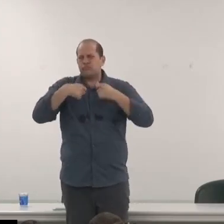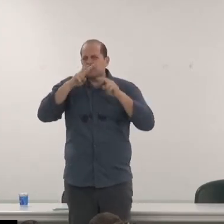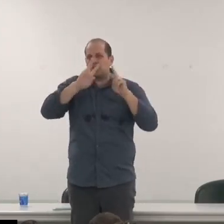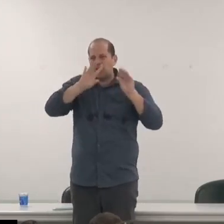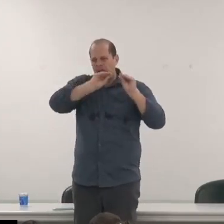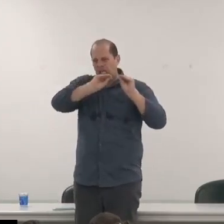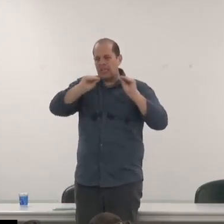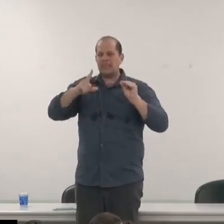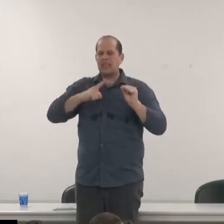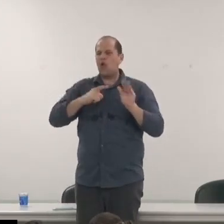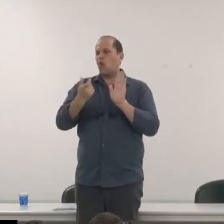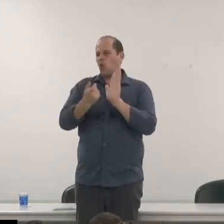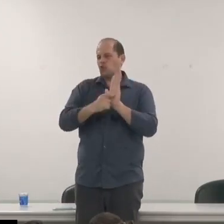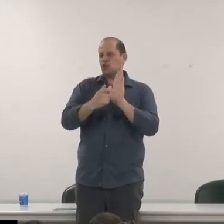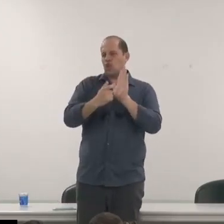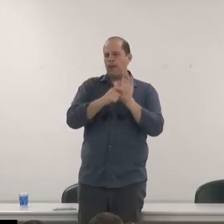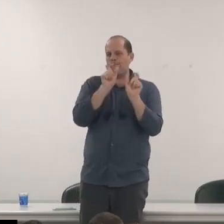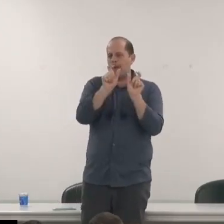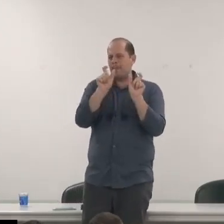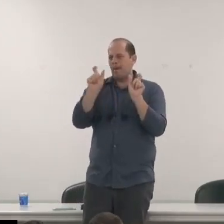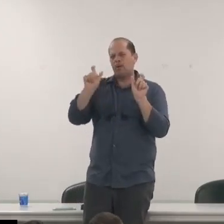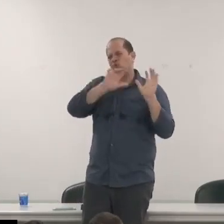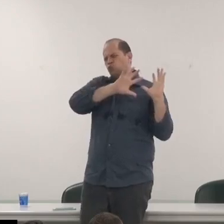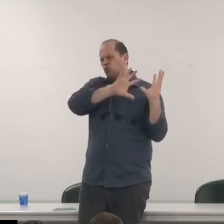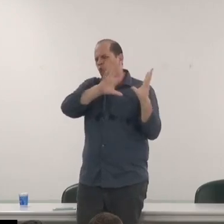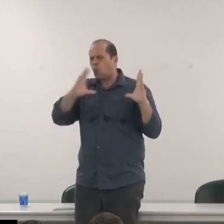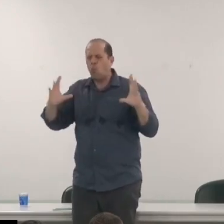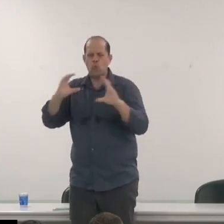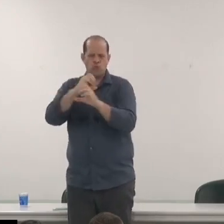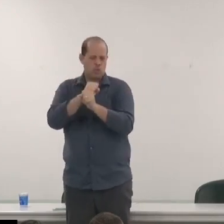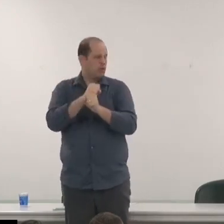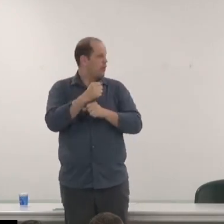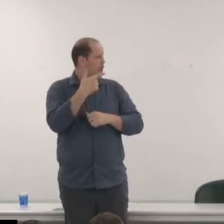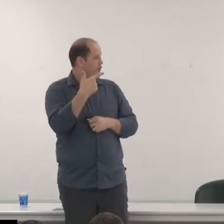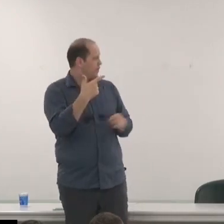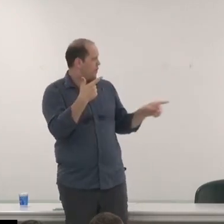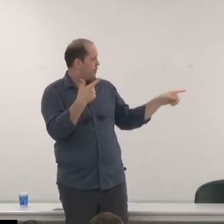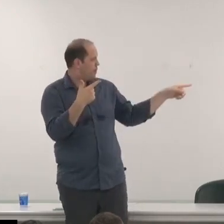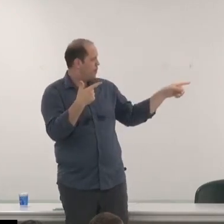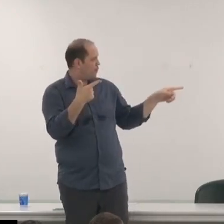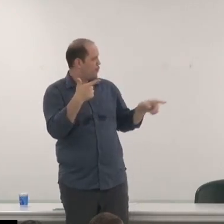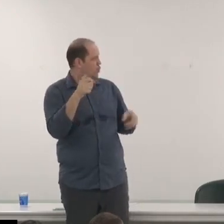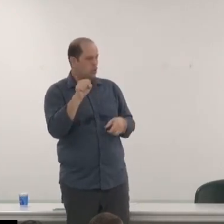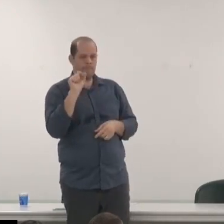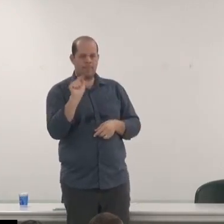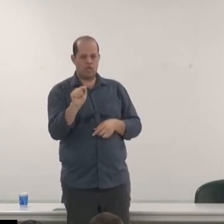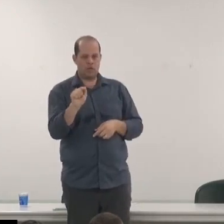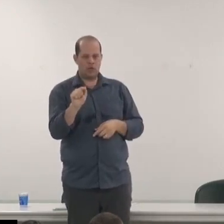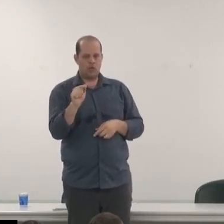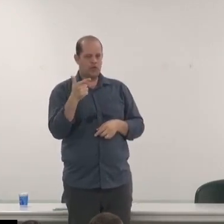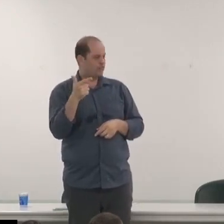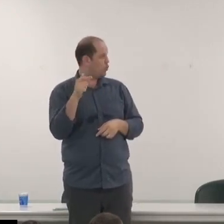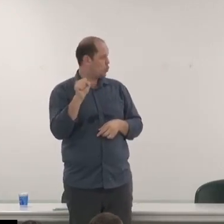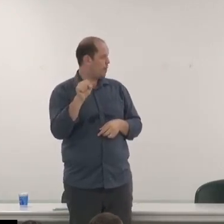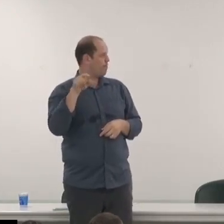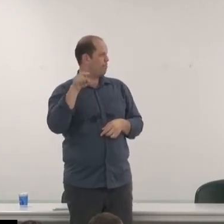adultas. E aí, eu vou assistindo os vídeos que estão selecionados, faço anotações no Elan. Então, no total,